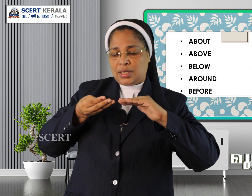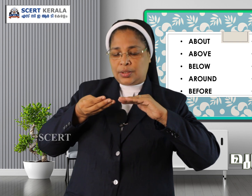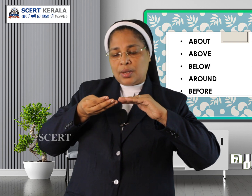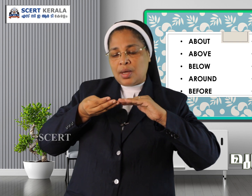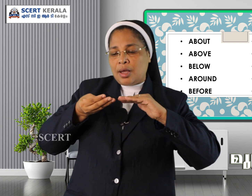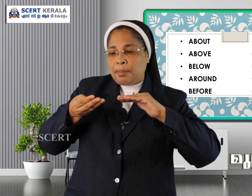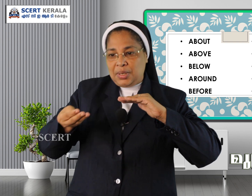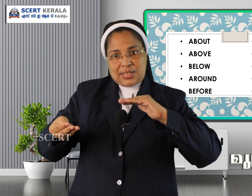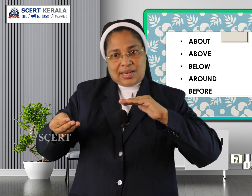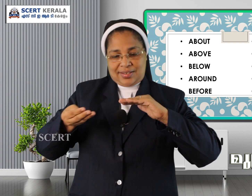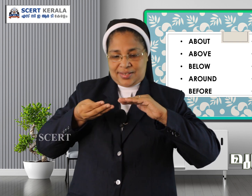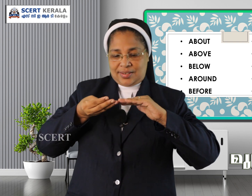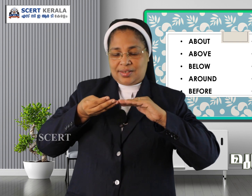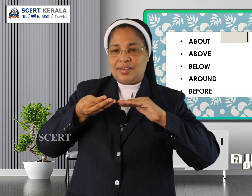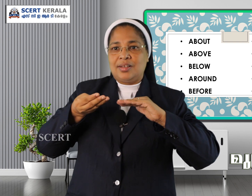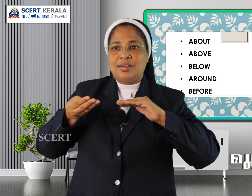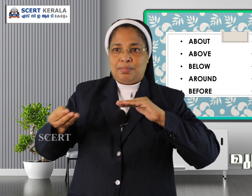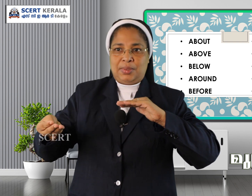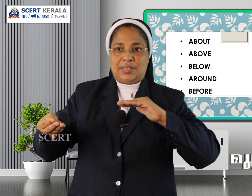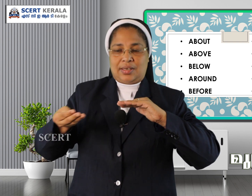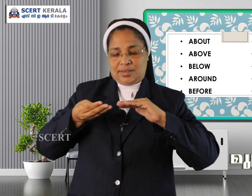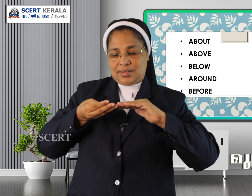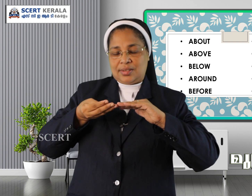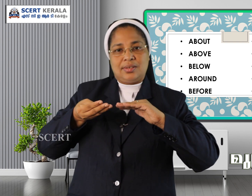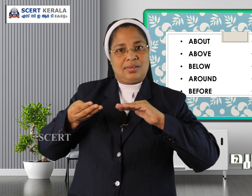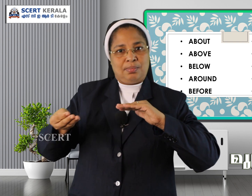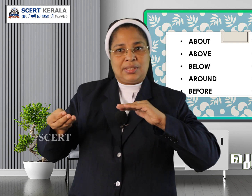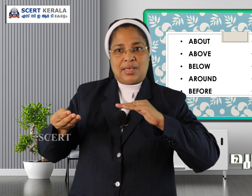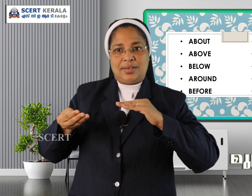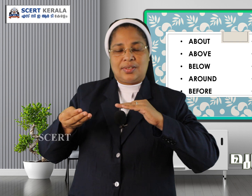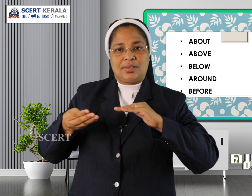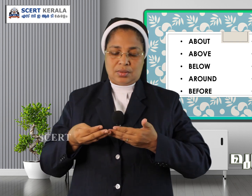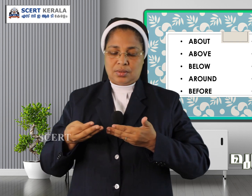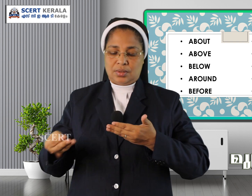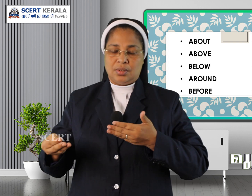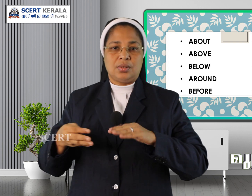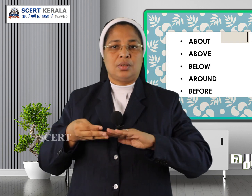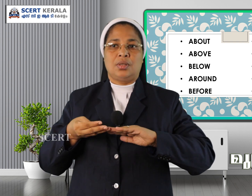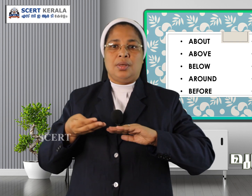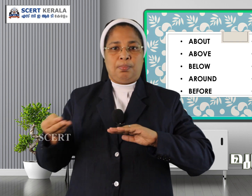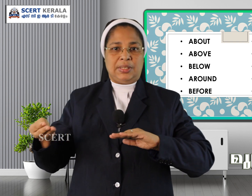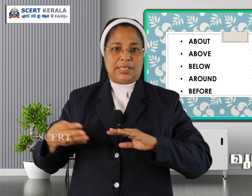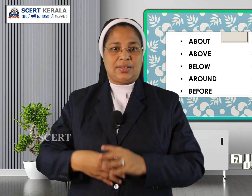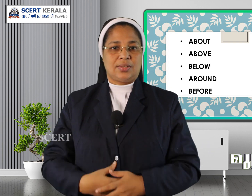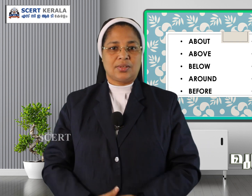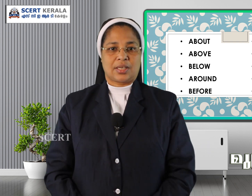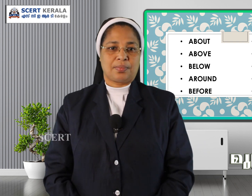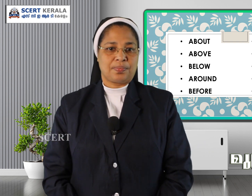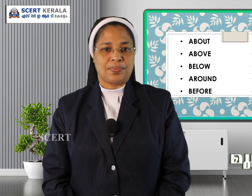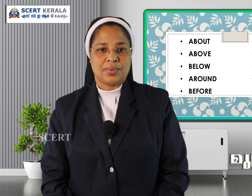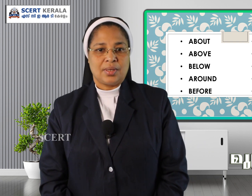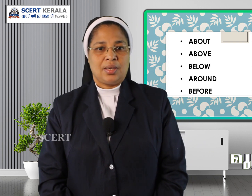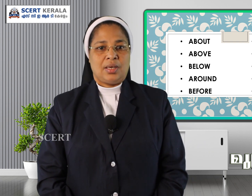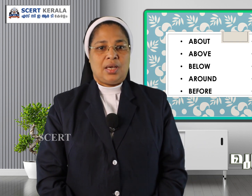കാണും, ബിസൈഡ്സ്, ബിസൈഡ്സ്, ബിസൈഡ്സ്, ബിസൈഡ്സ്, ഓക്കെ. ഇനി